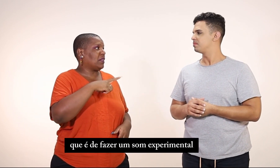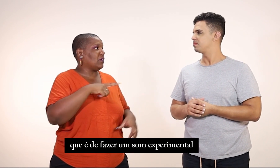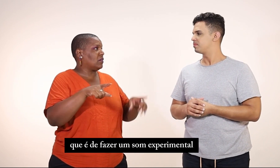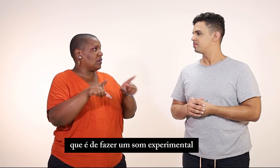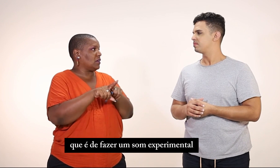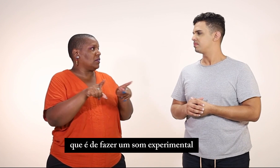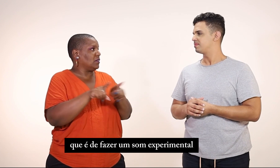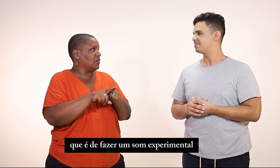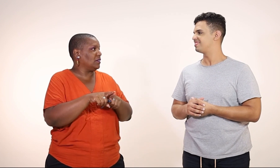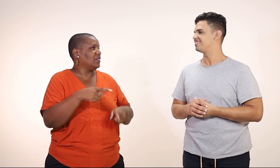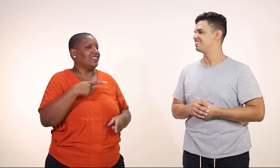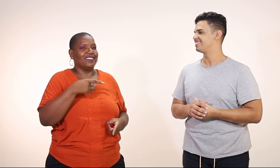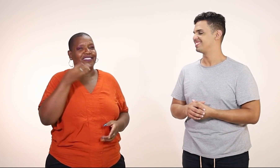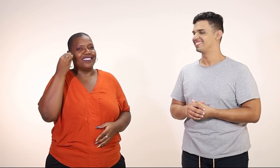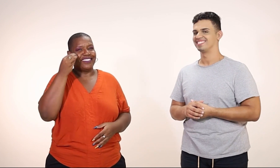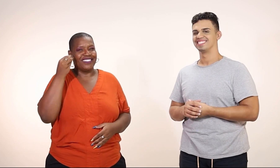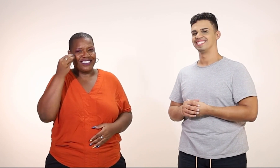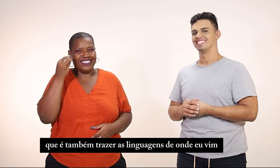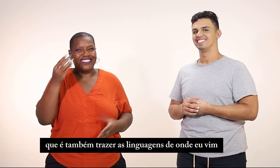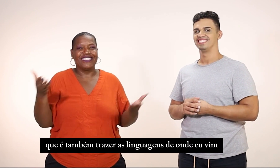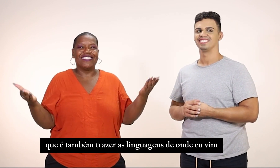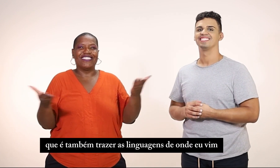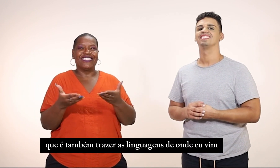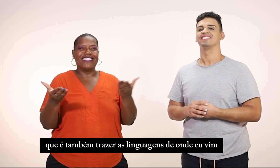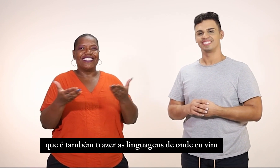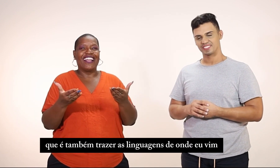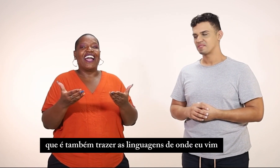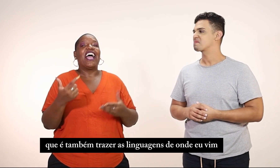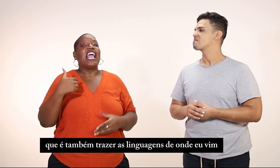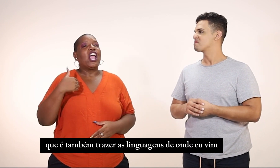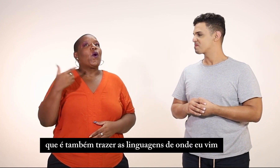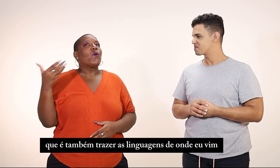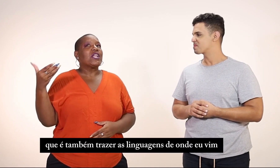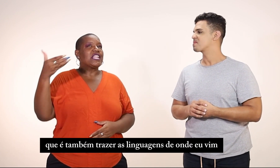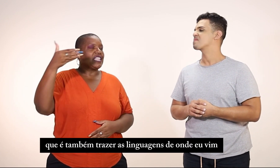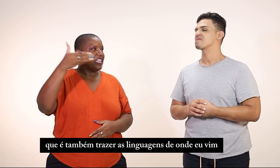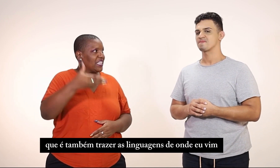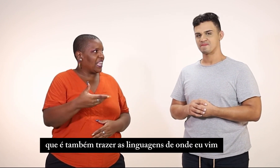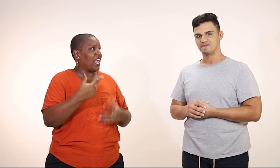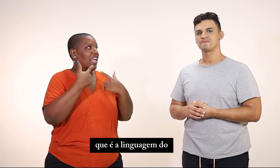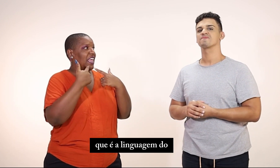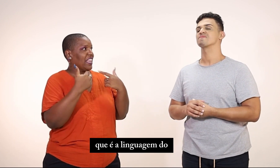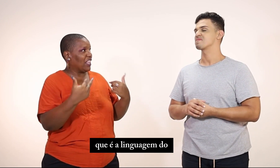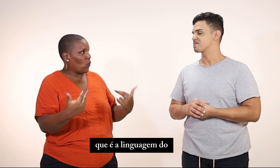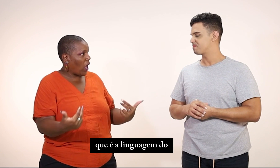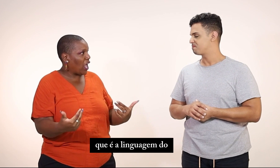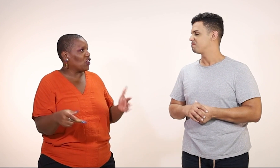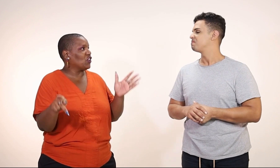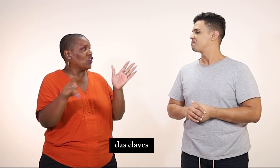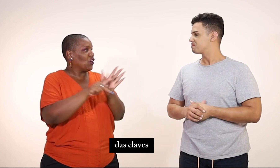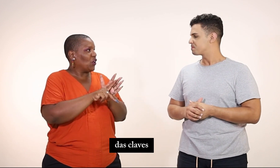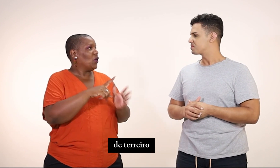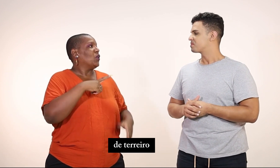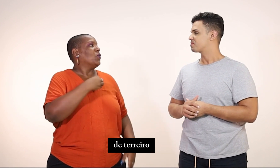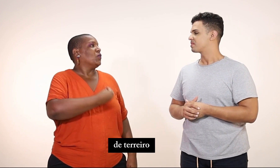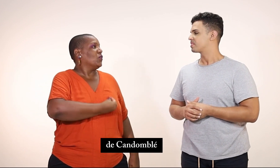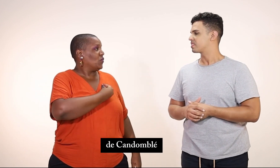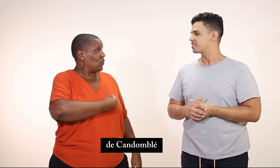fazer um som experimental, que é também trazer as linguagens de onde eu vim, que é a linguagem das claves de terreiro de